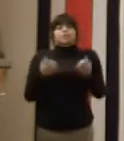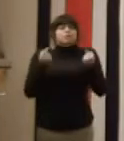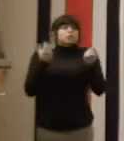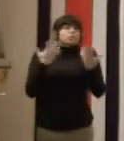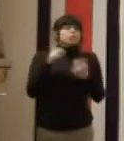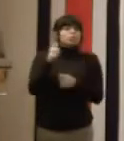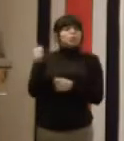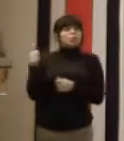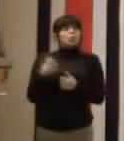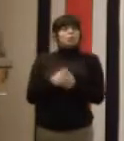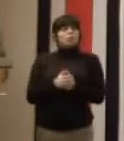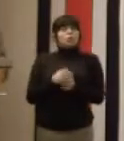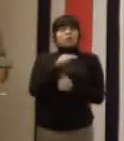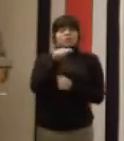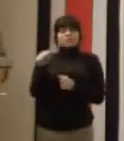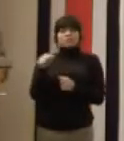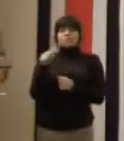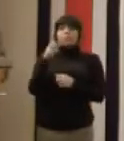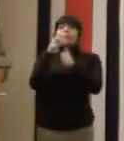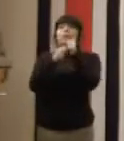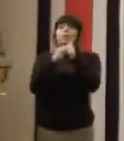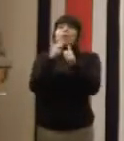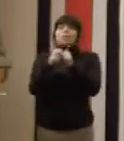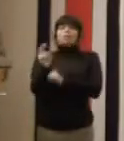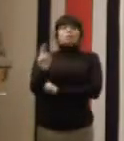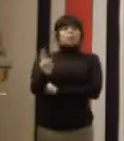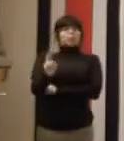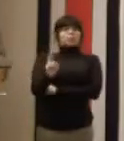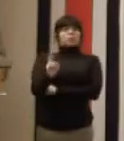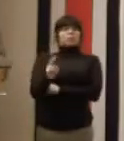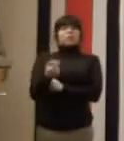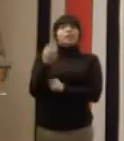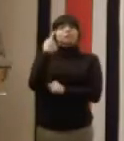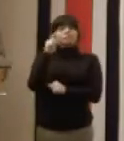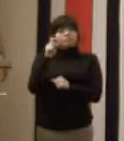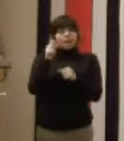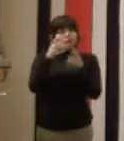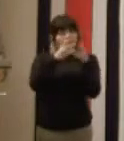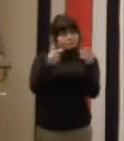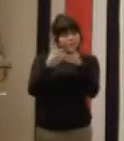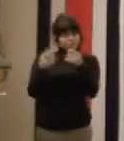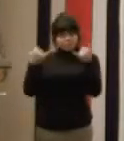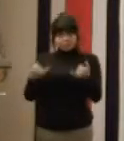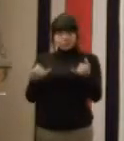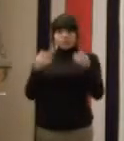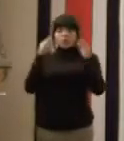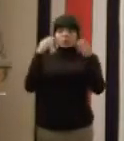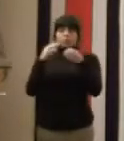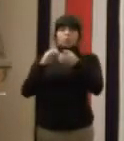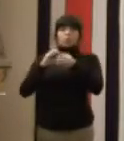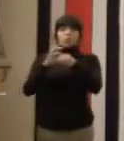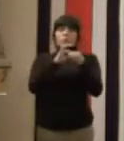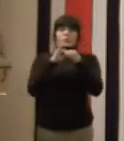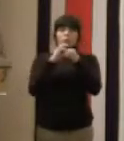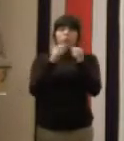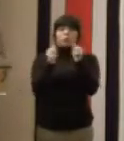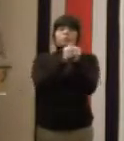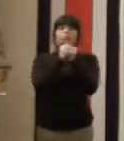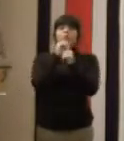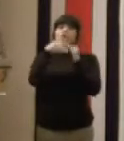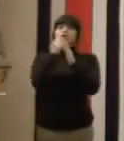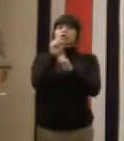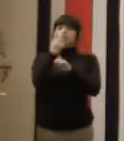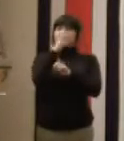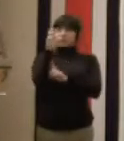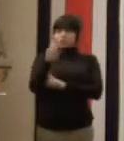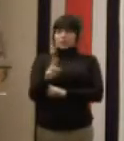muchos otros que son problemas urgentes de ser abordados en conjunto por toda la sociedad